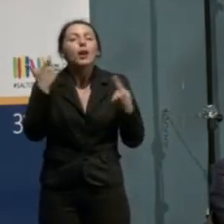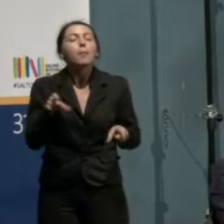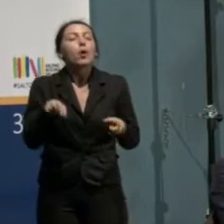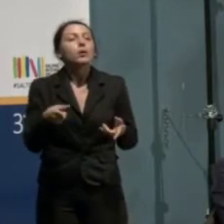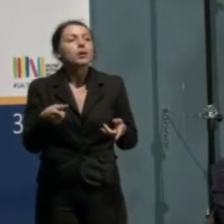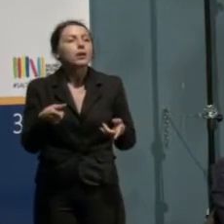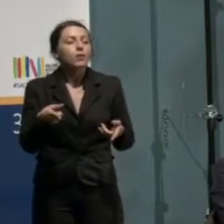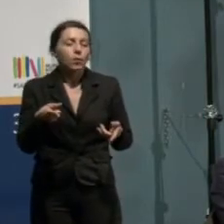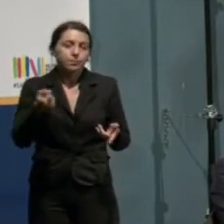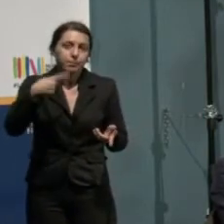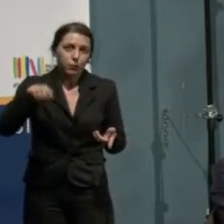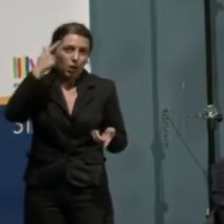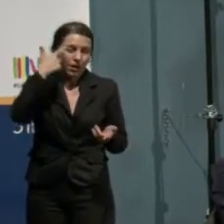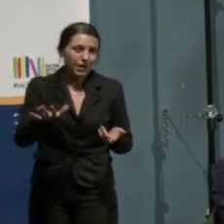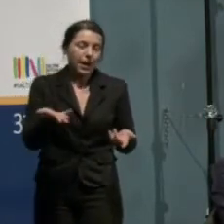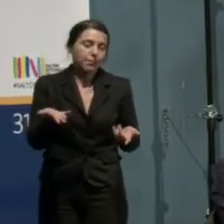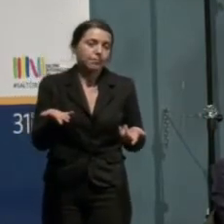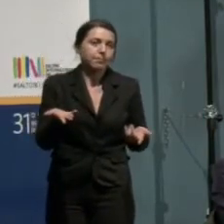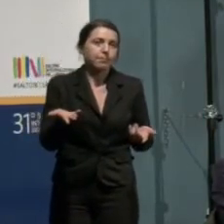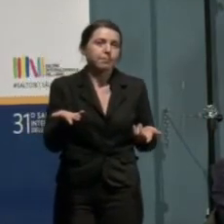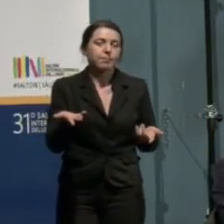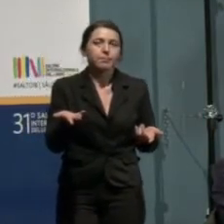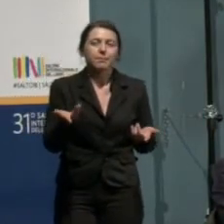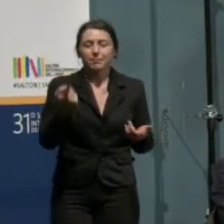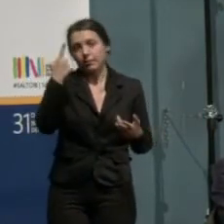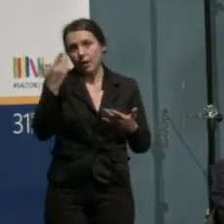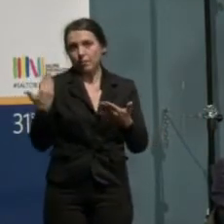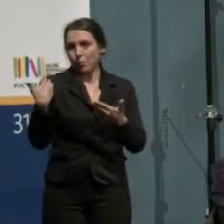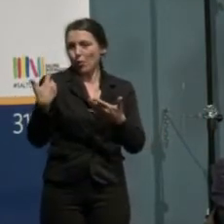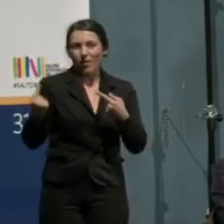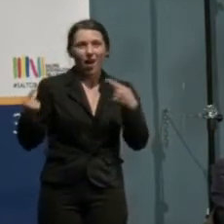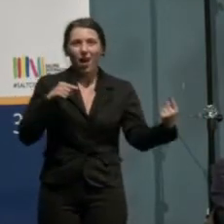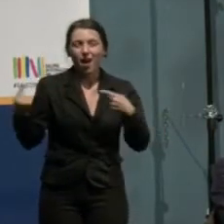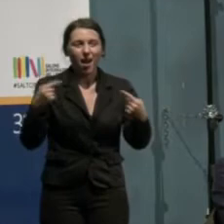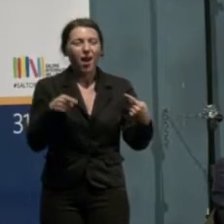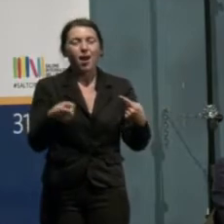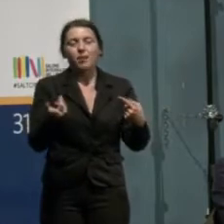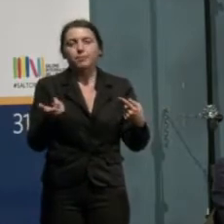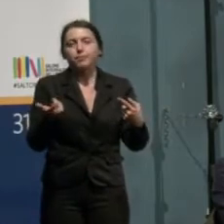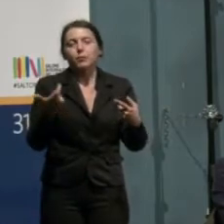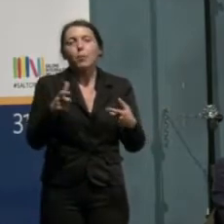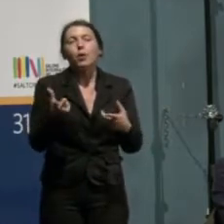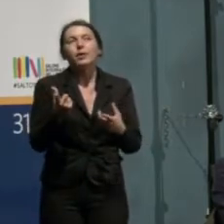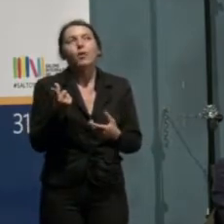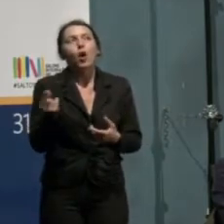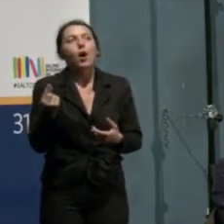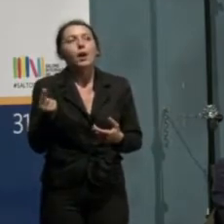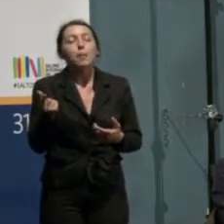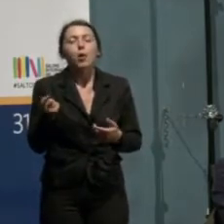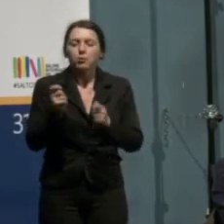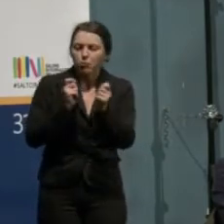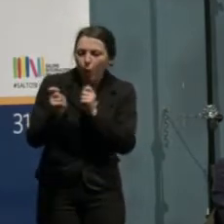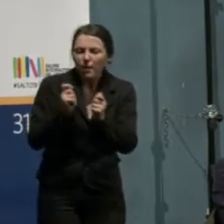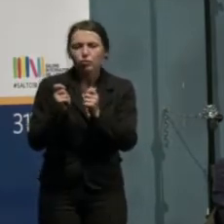come è noto e senza ripetere polemiche recenti anche molto accesa abbiamo rapporti molto stretti rapporti commerciali i